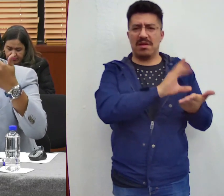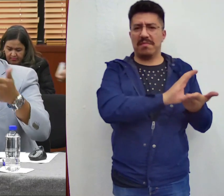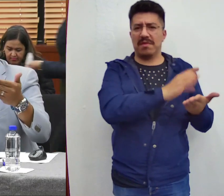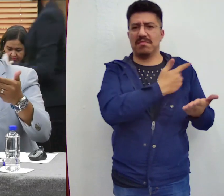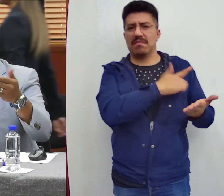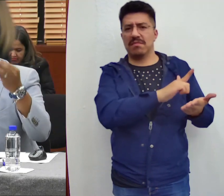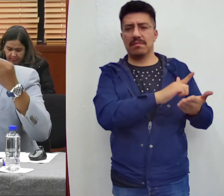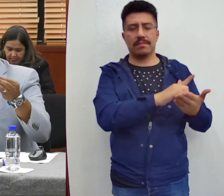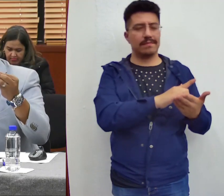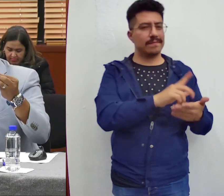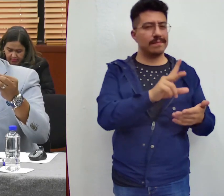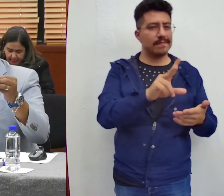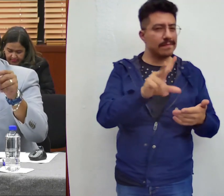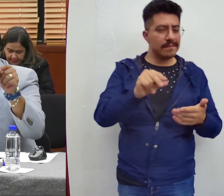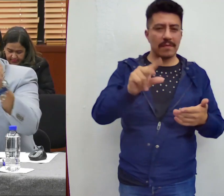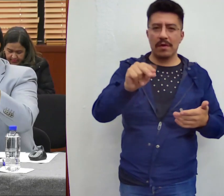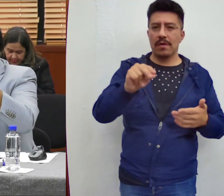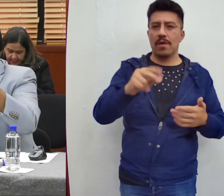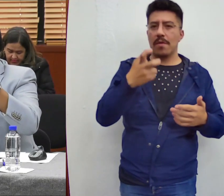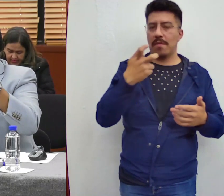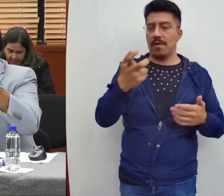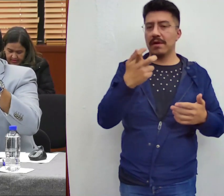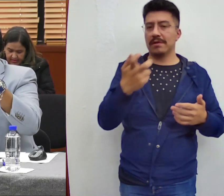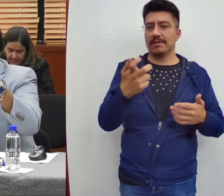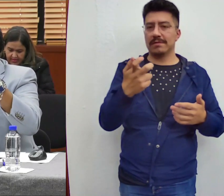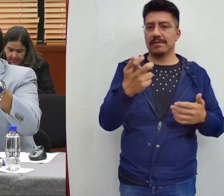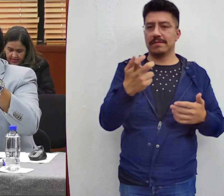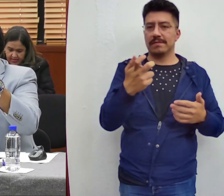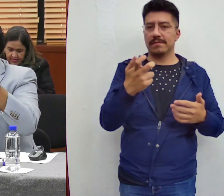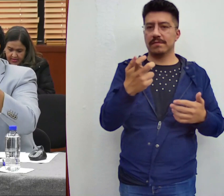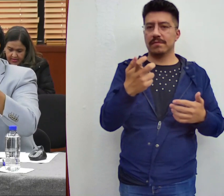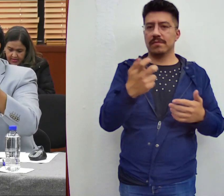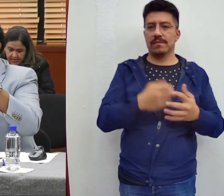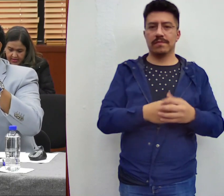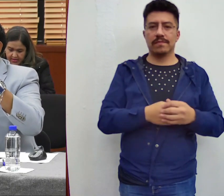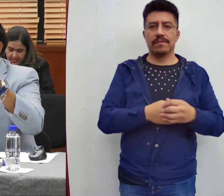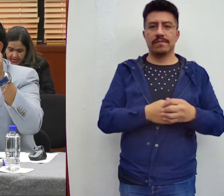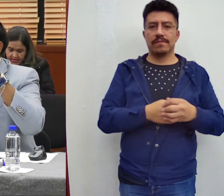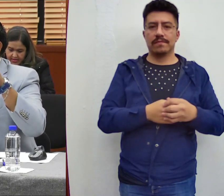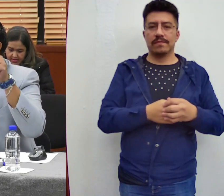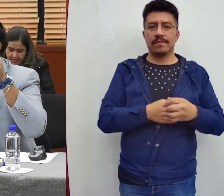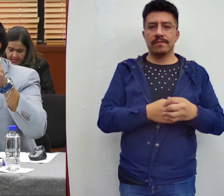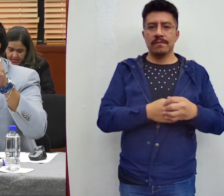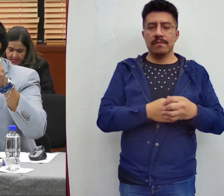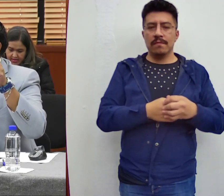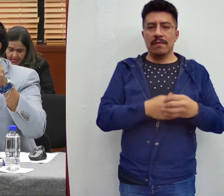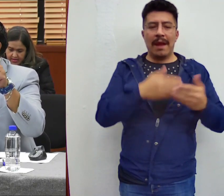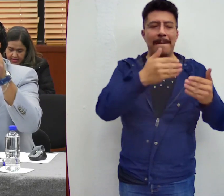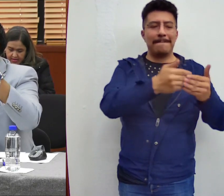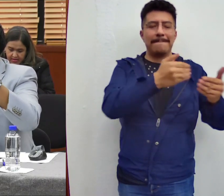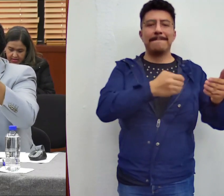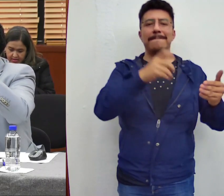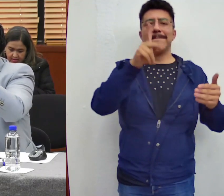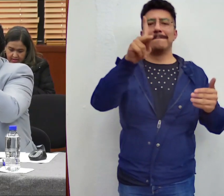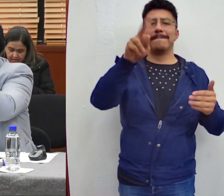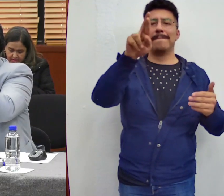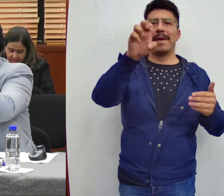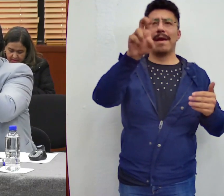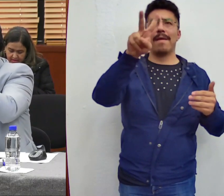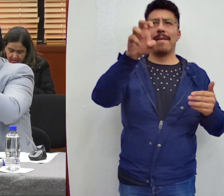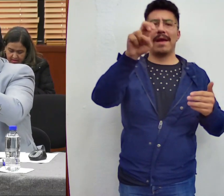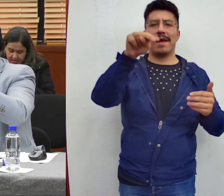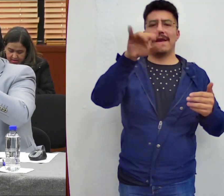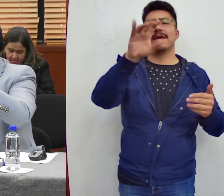Y entonces, si mantenemos este discurso, lo que estamos diciendo es que vamos a prevenir que no se presente